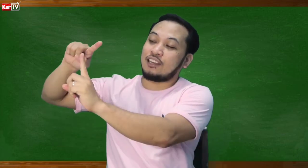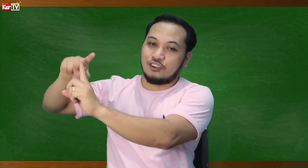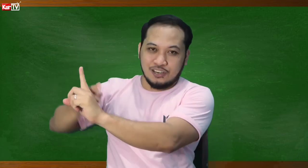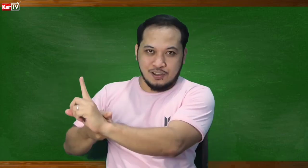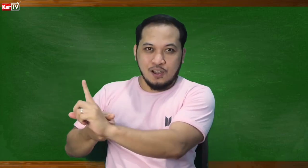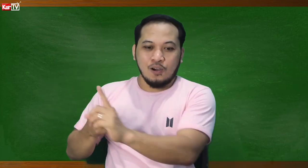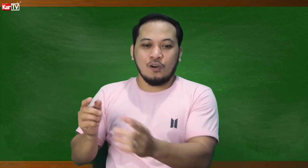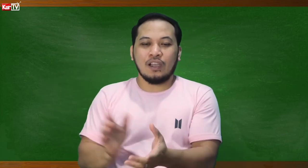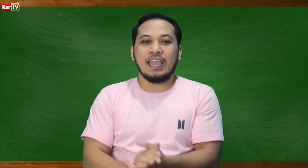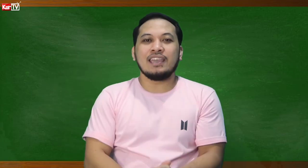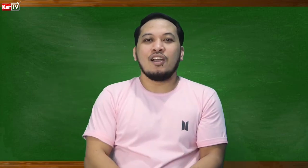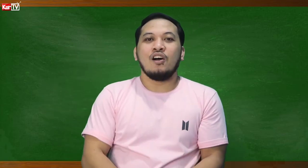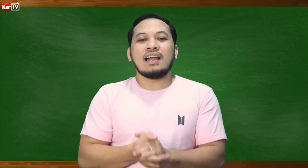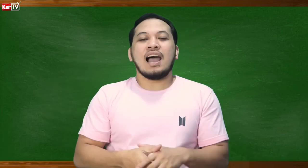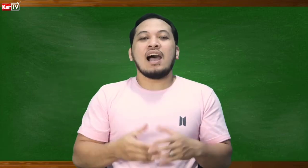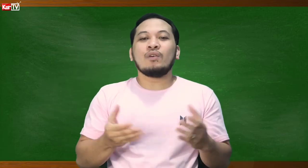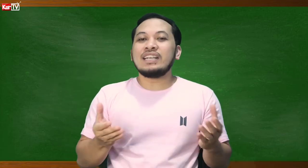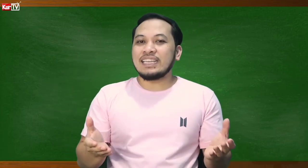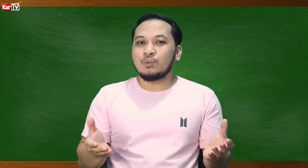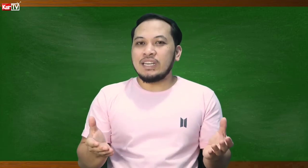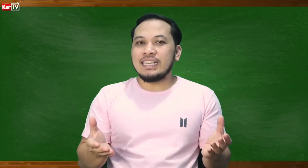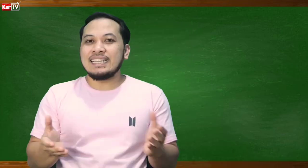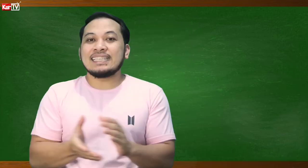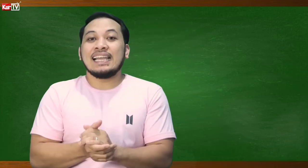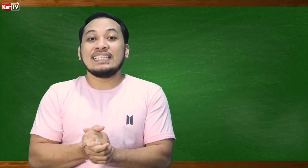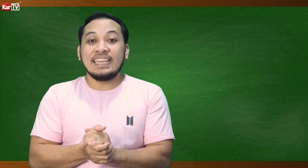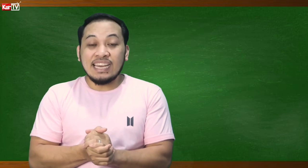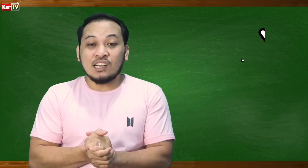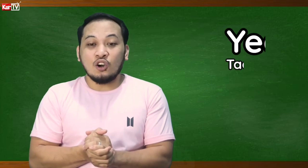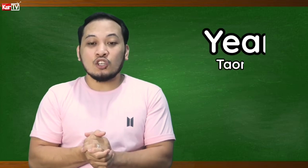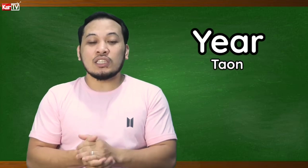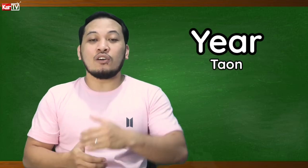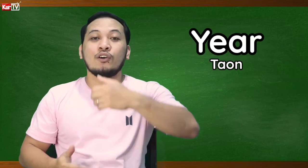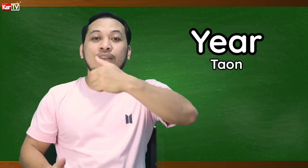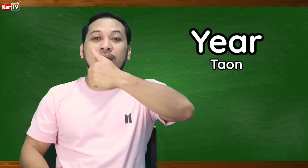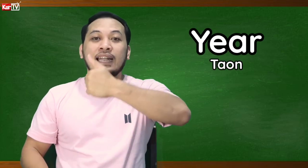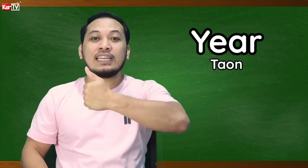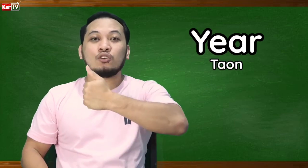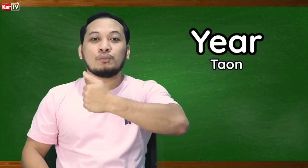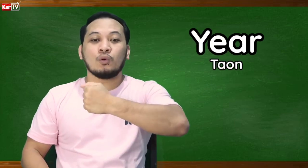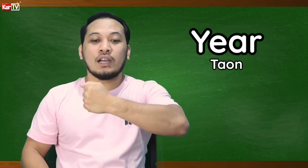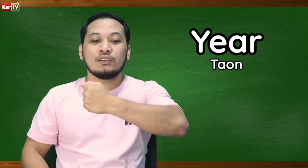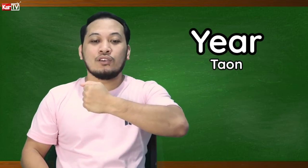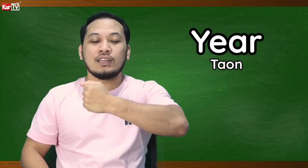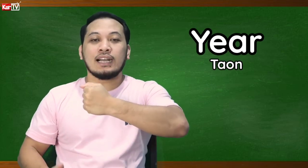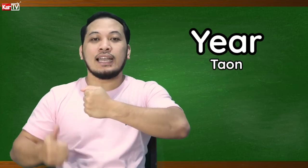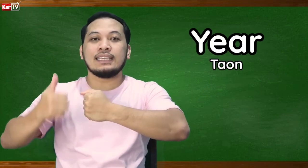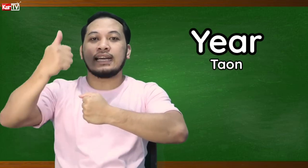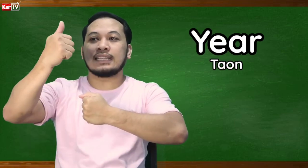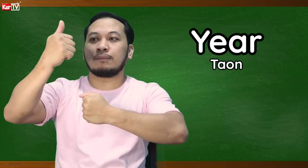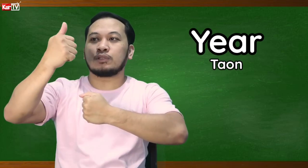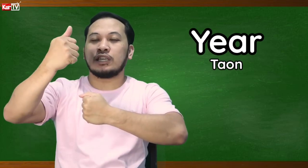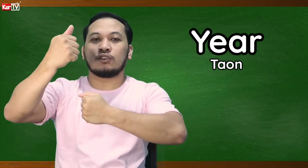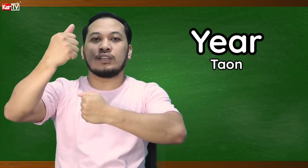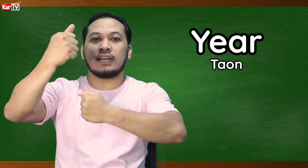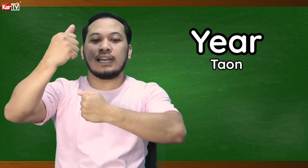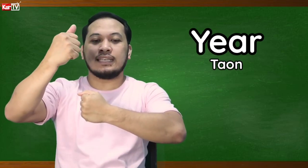ganun. Okay? Our next word is year o taon. Magganito po kayo, nakaganyan. Tapos ito,